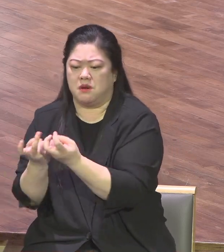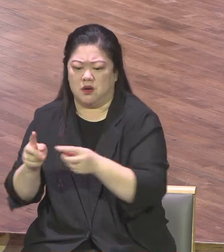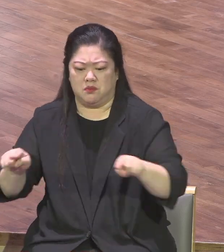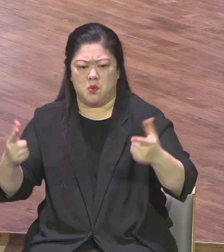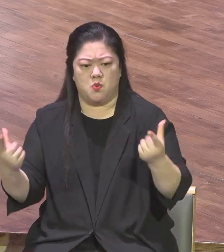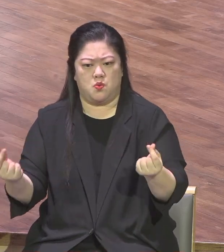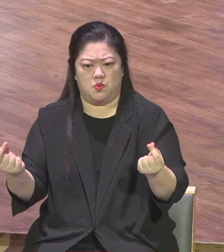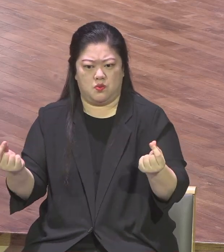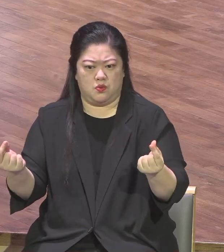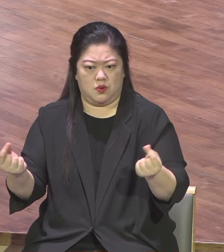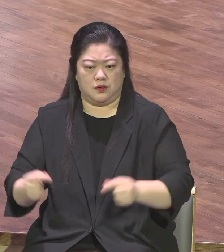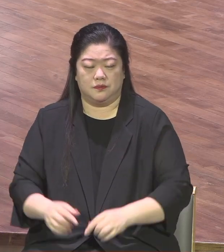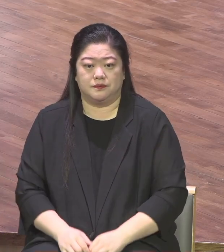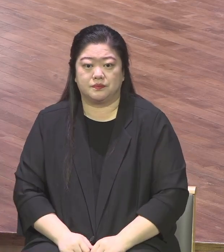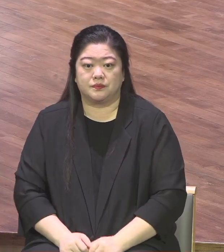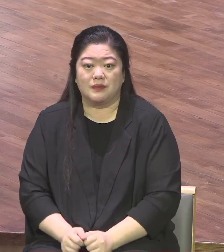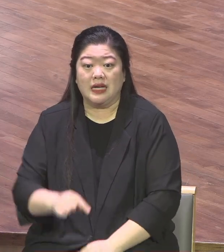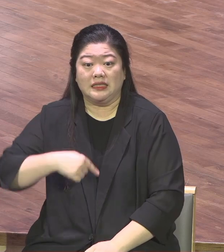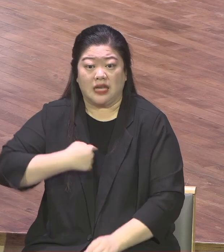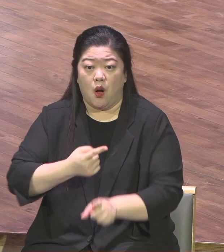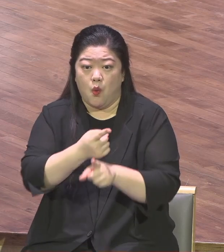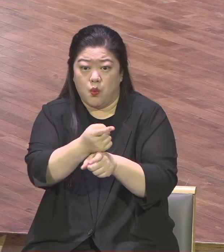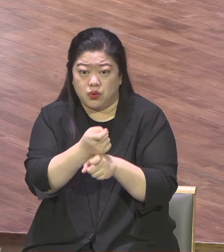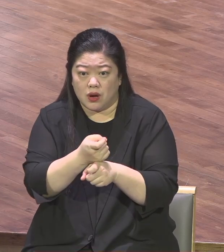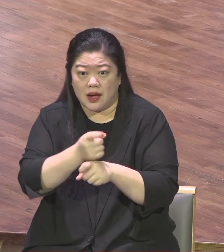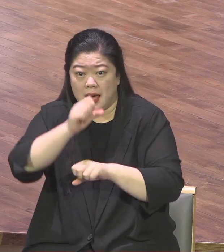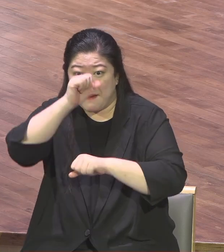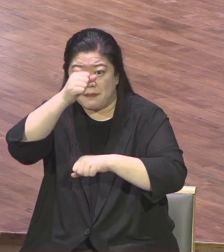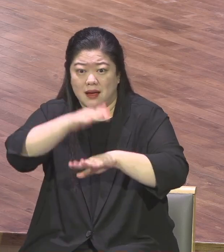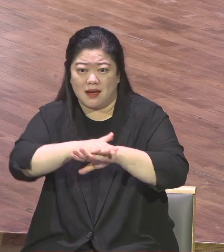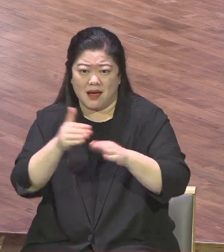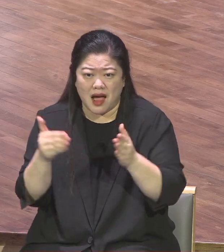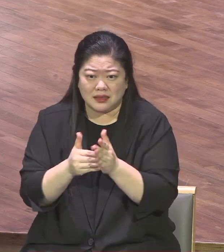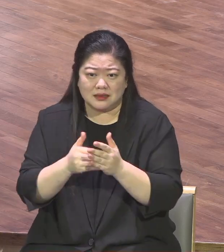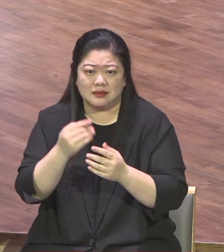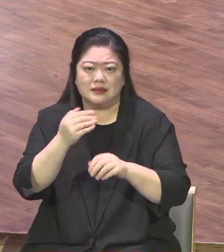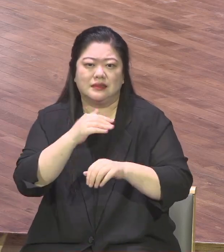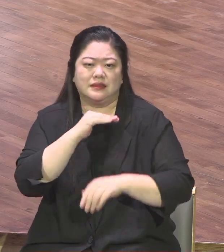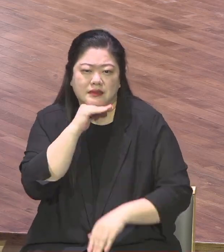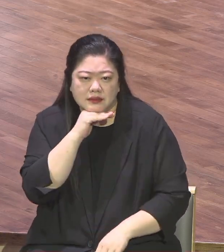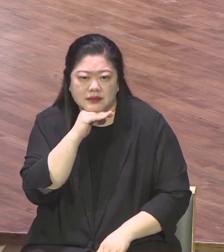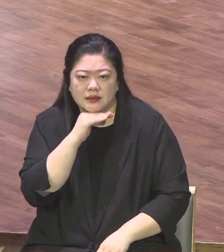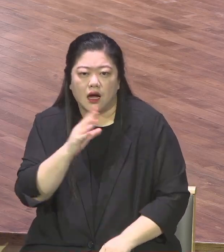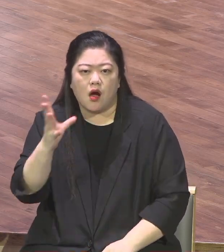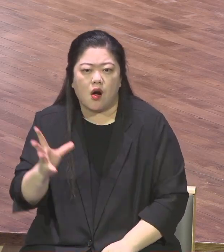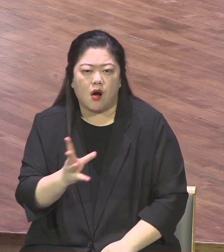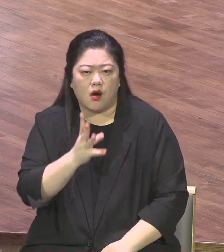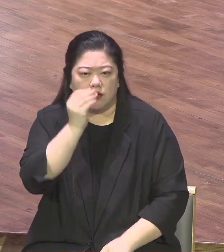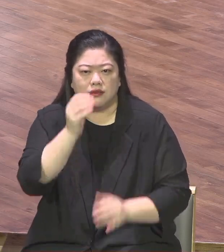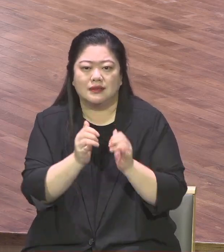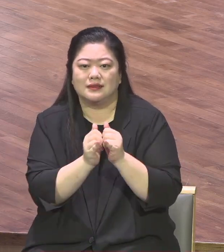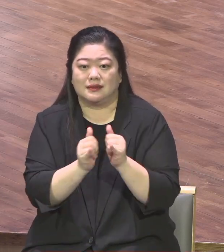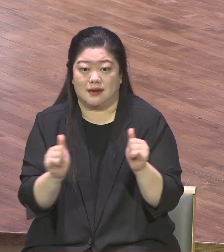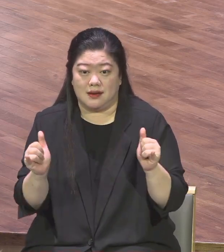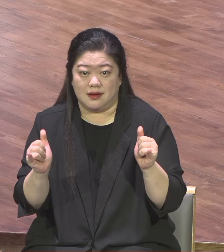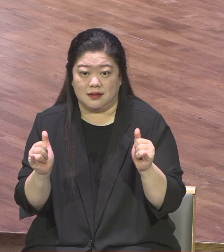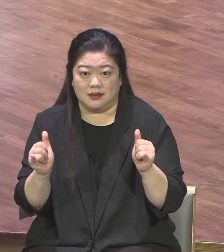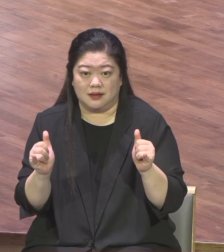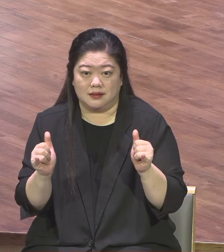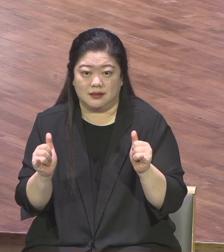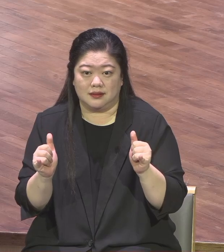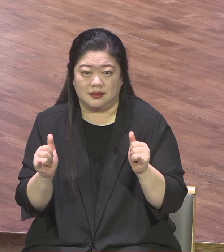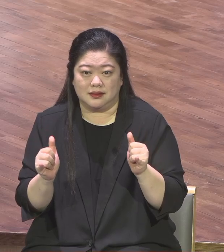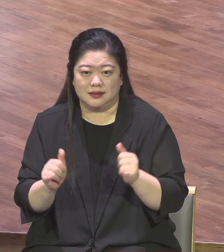후에 자기 원수들을 자기 발등상이 되게 하실 때까지 기다리시나니 그가 거룩하게 된 자들을 한